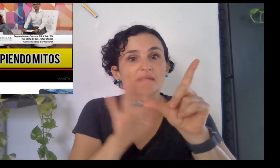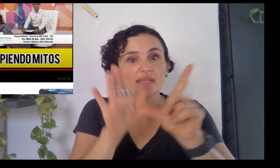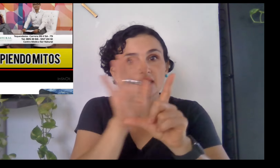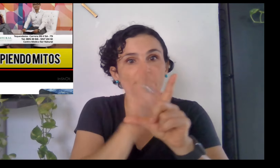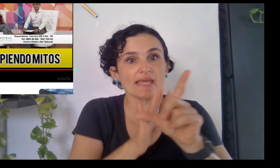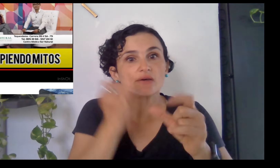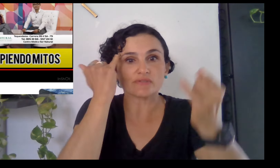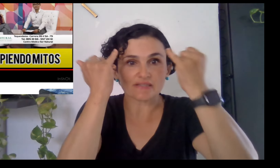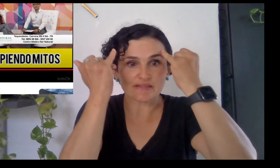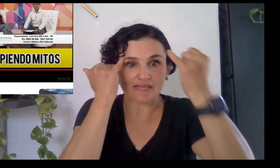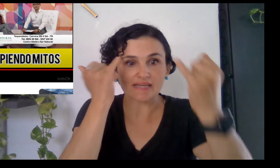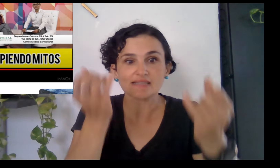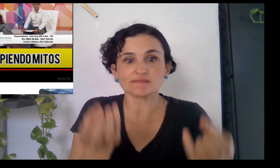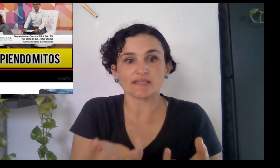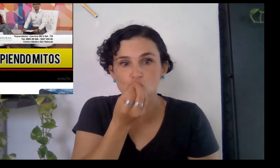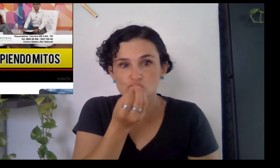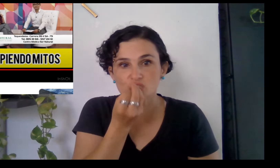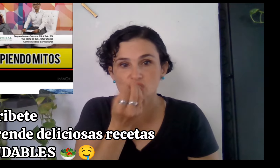ideas de cocina,